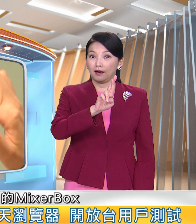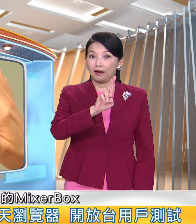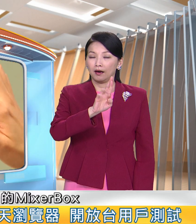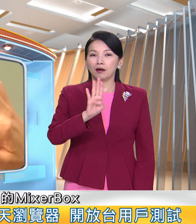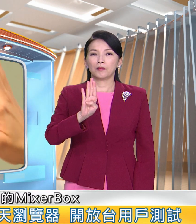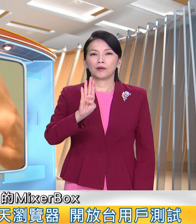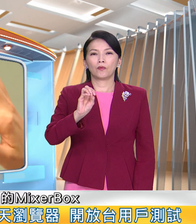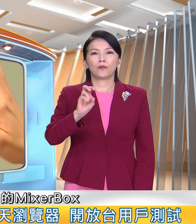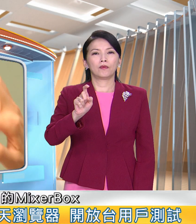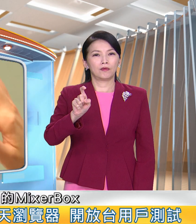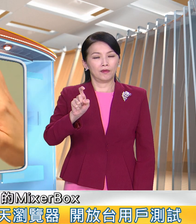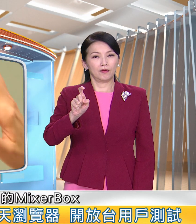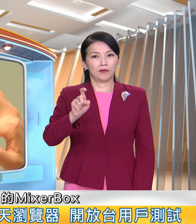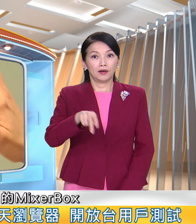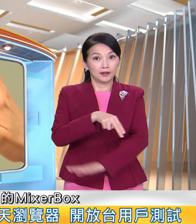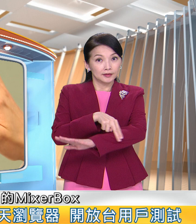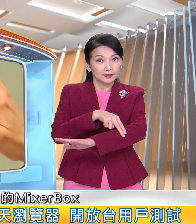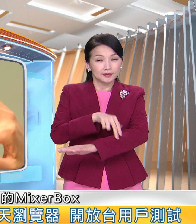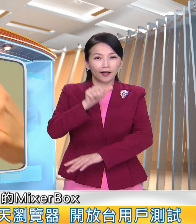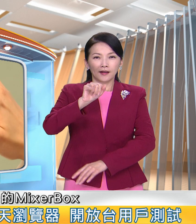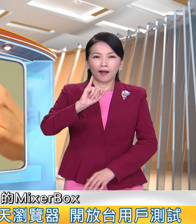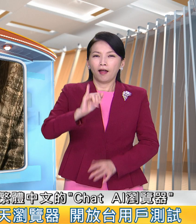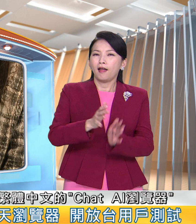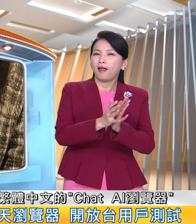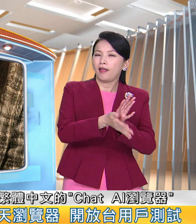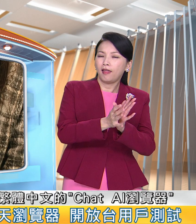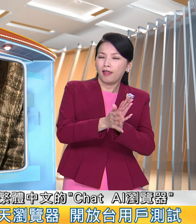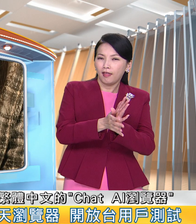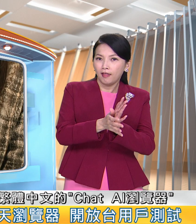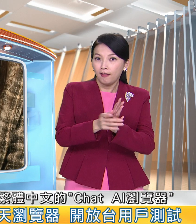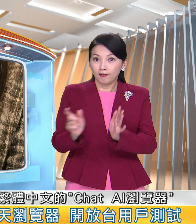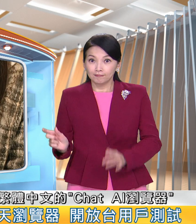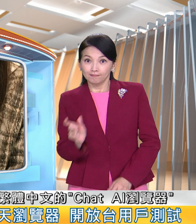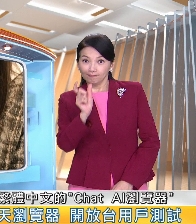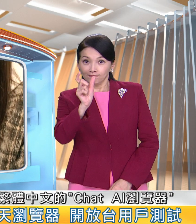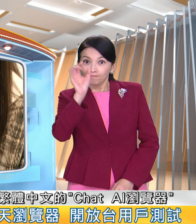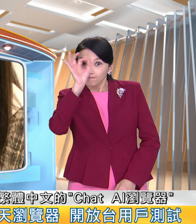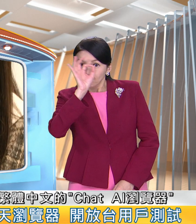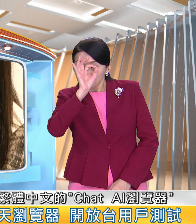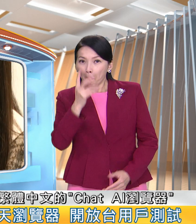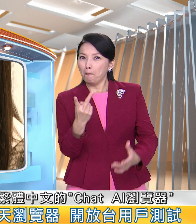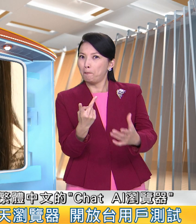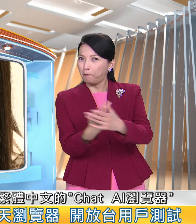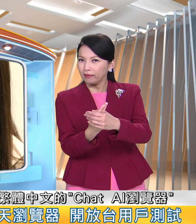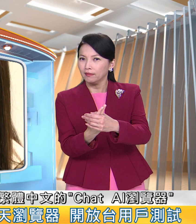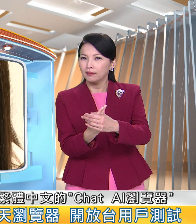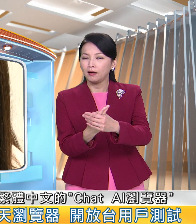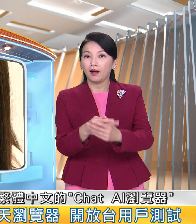的 MixerBox 释出全球第一款繁体中文的 Chat AI 浏览